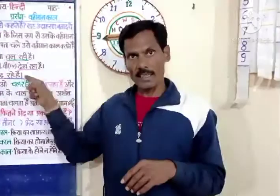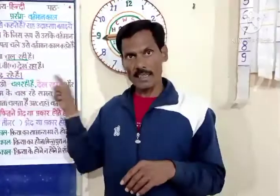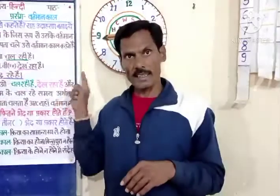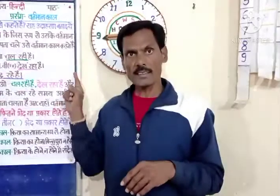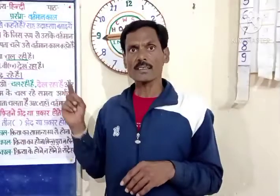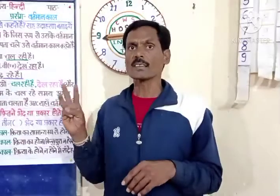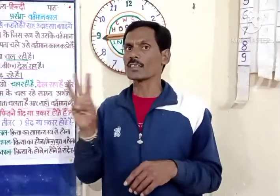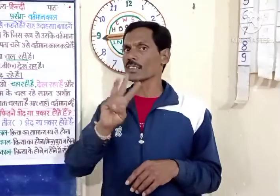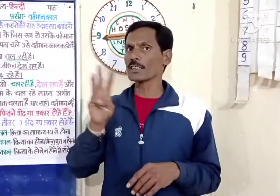इन तीनों